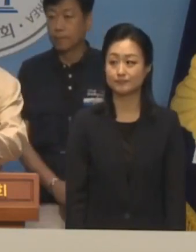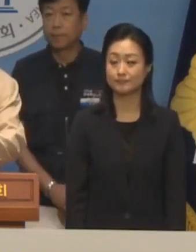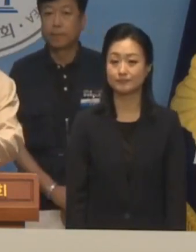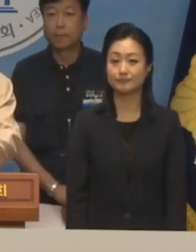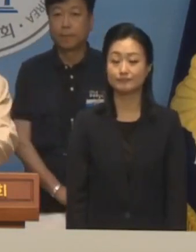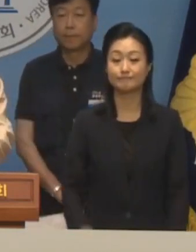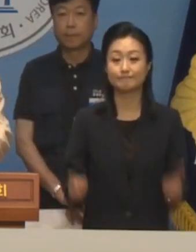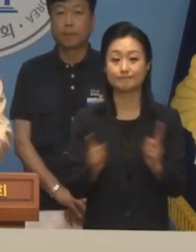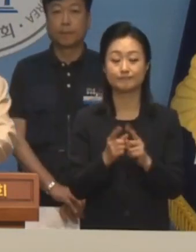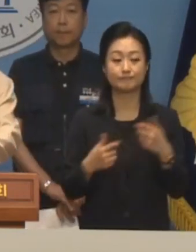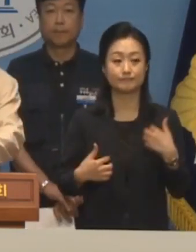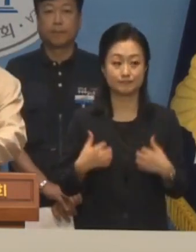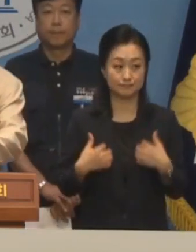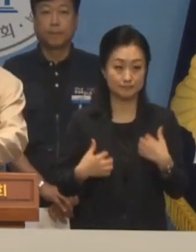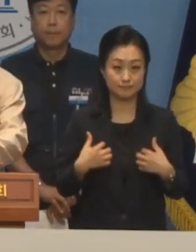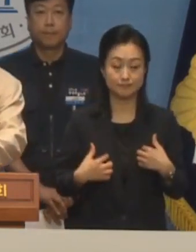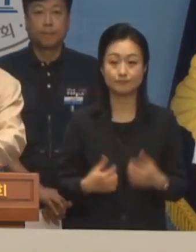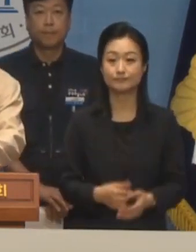네, 반갑습니다.